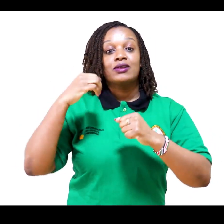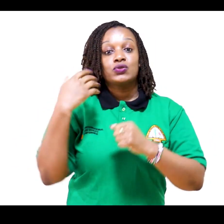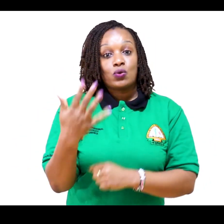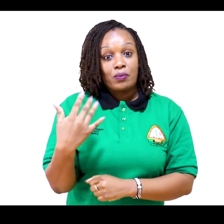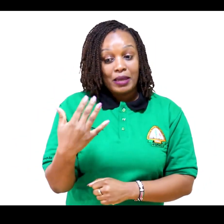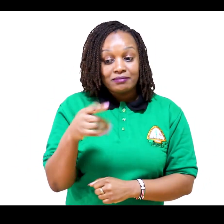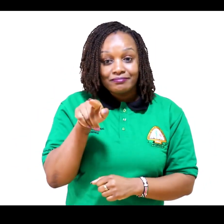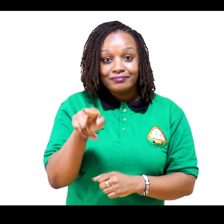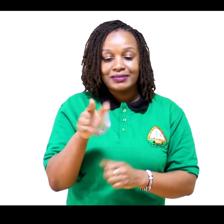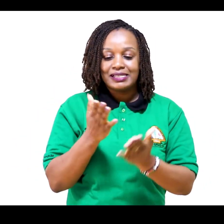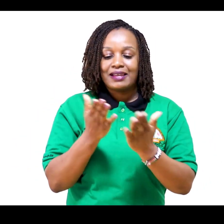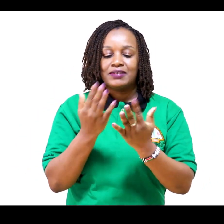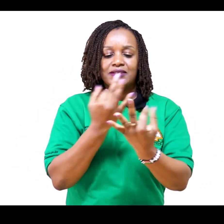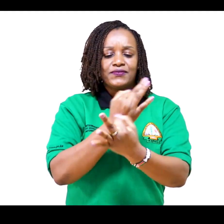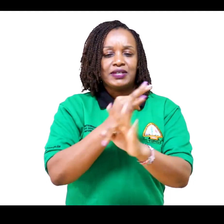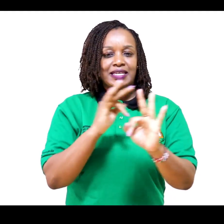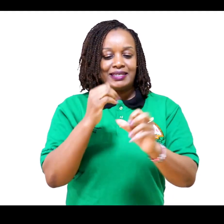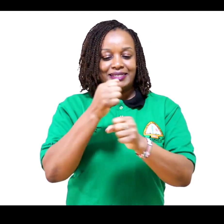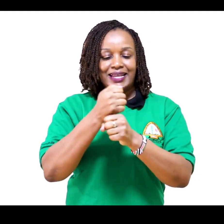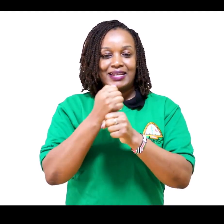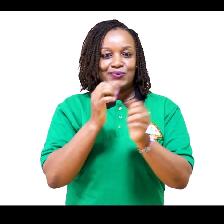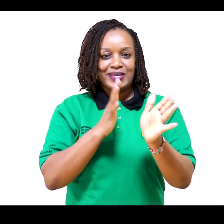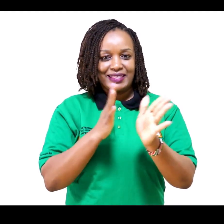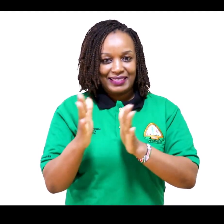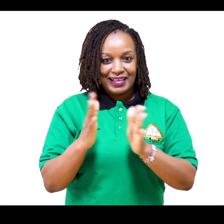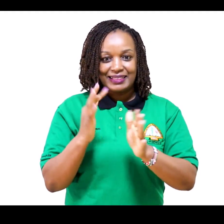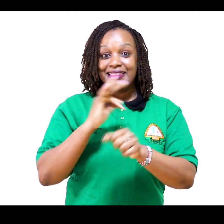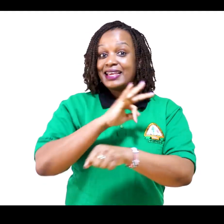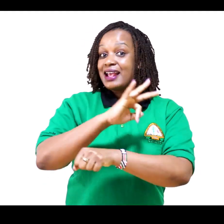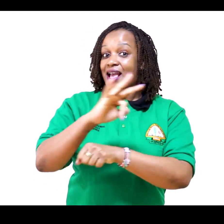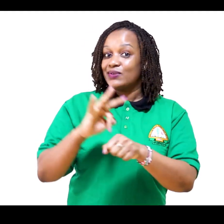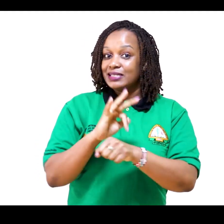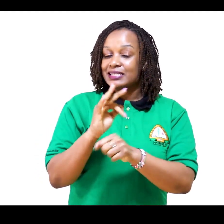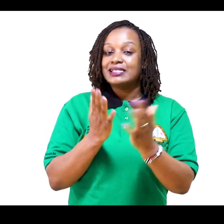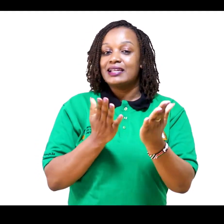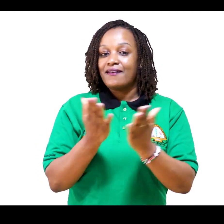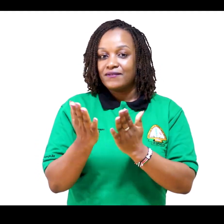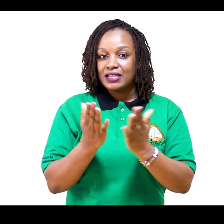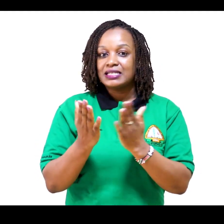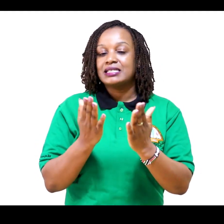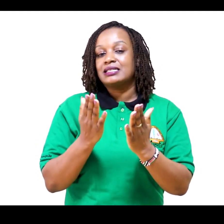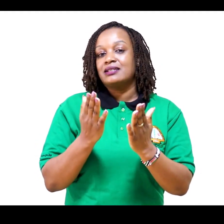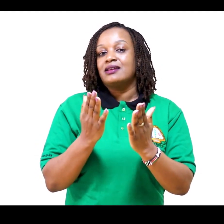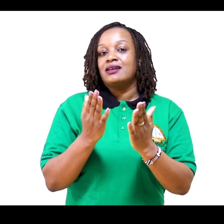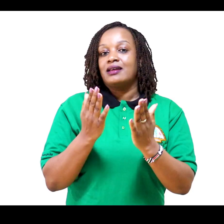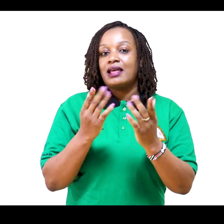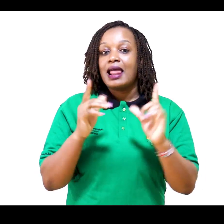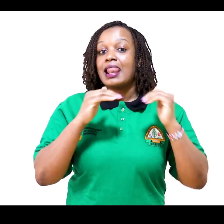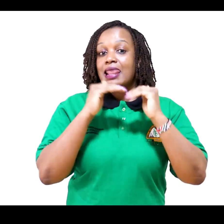usafirishaji. Huduma hii haina malipo na inafanywa ndani ya saa 3 na makubaliano ya kiwango cha